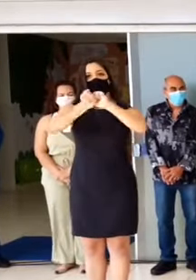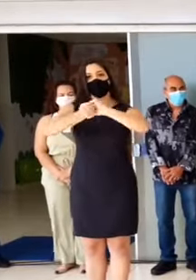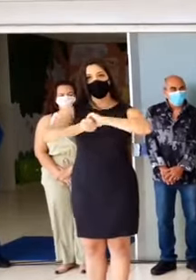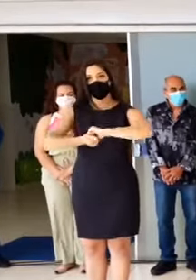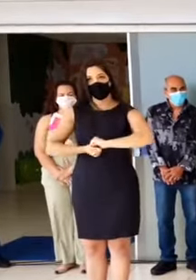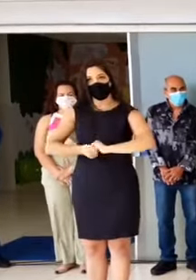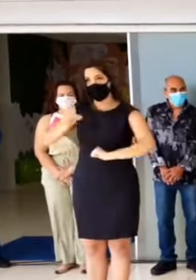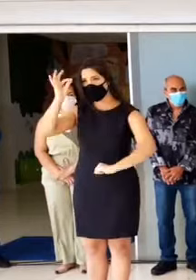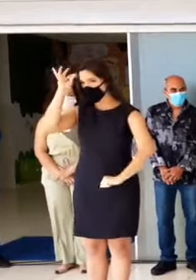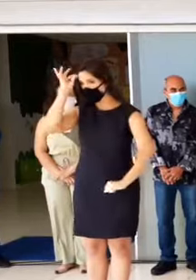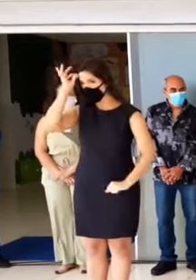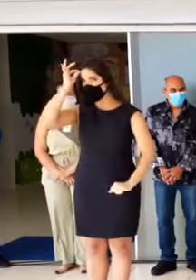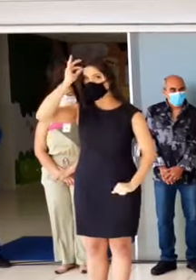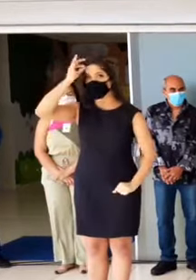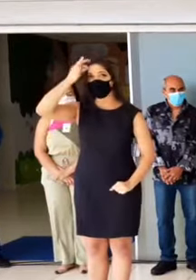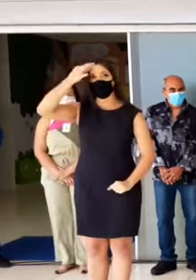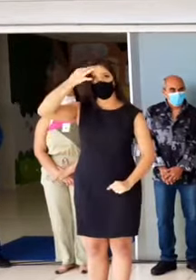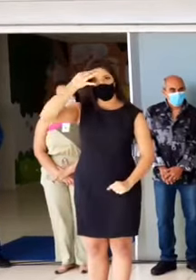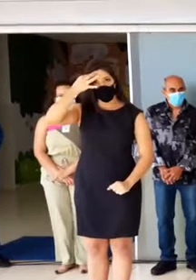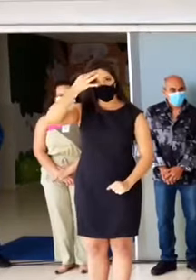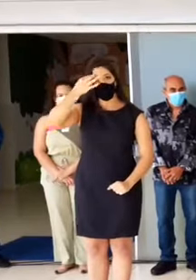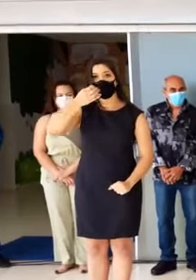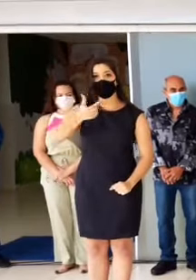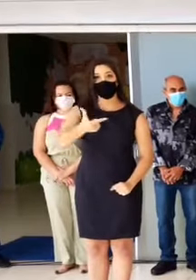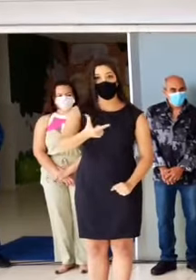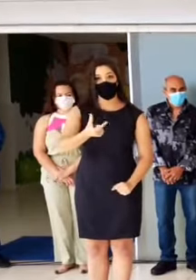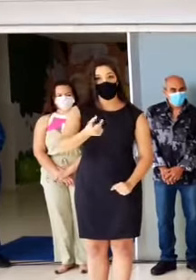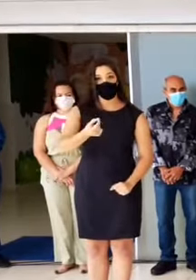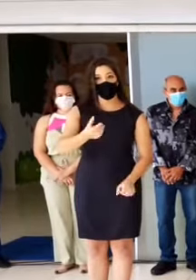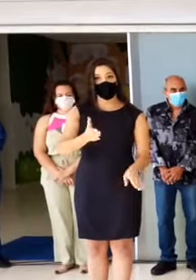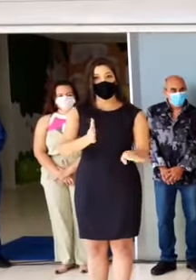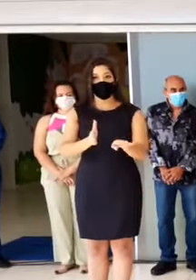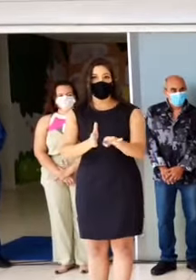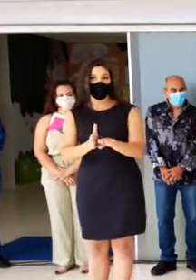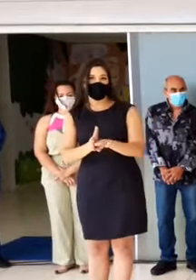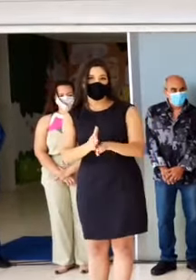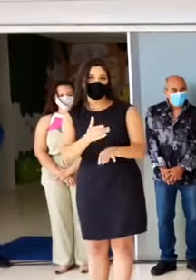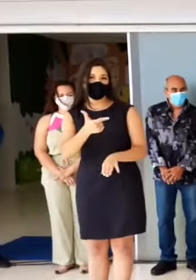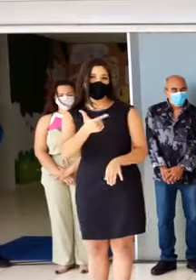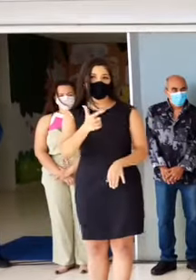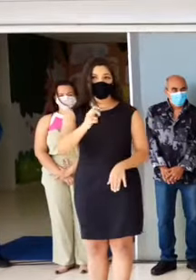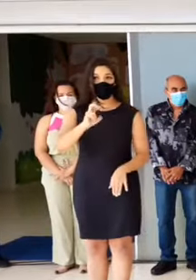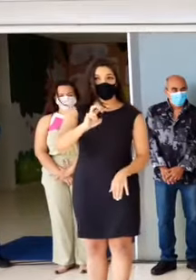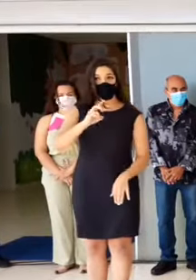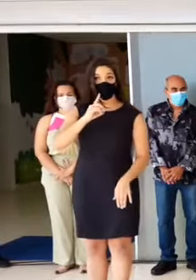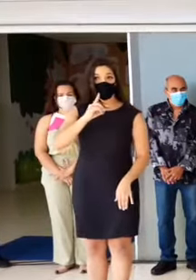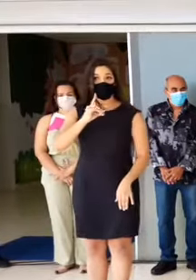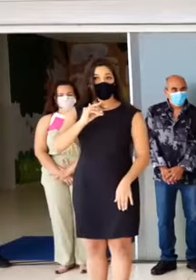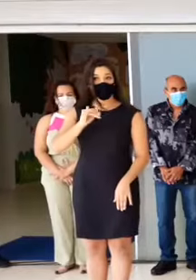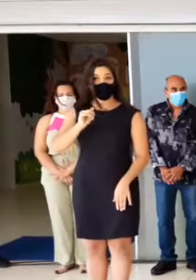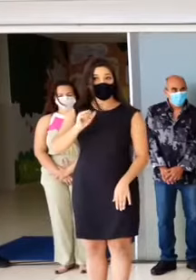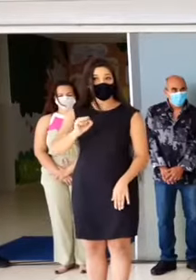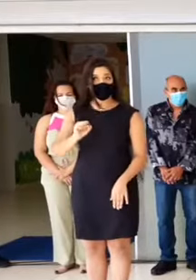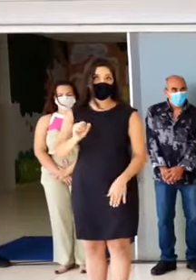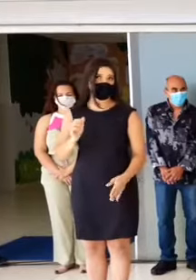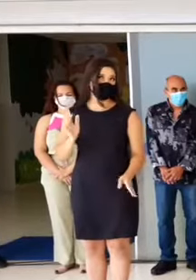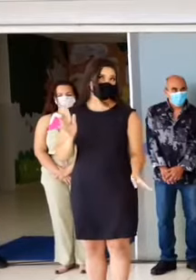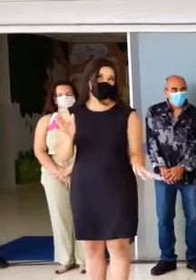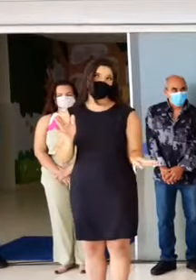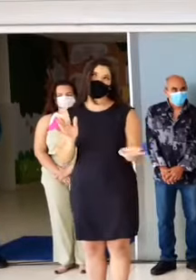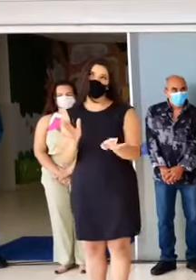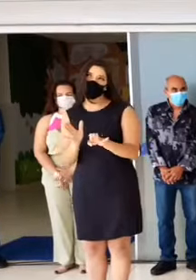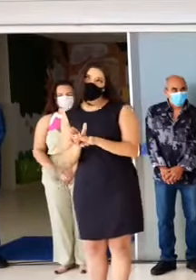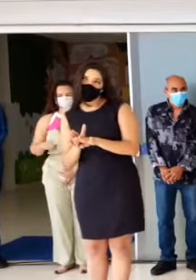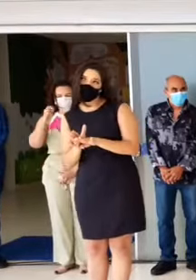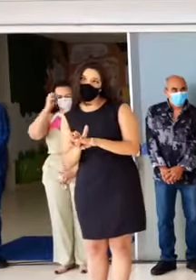curto prazo, de 20 a 25 dias, no máximo